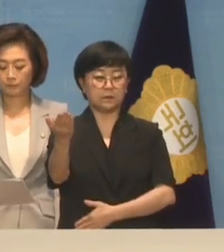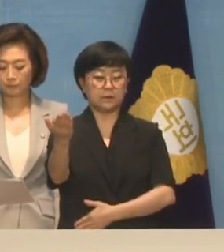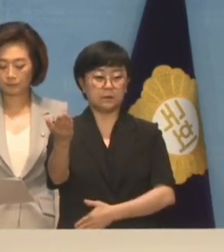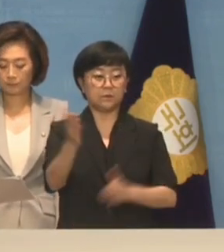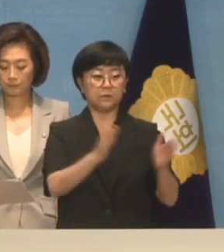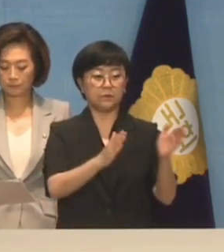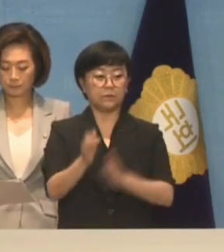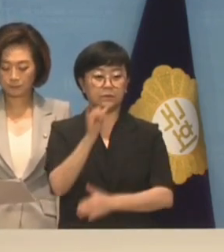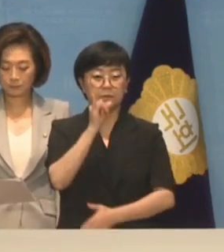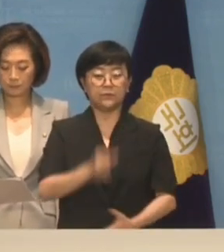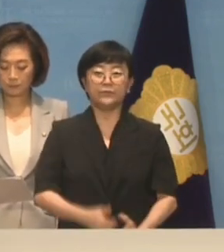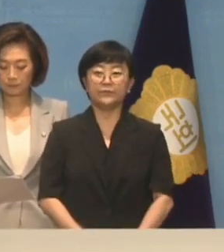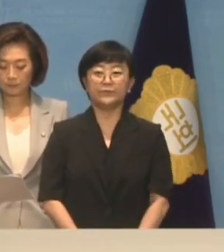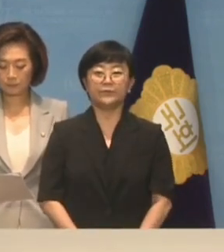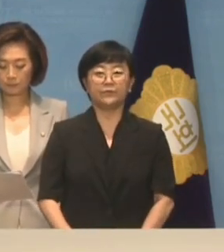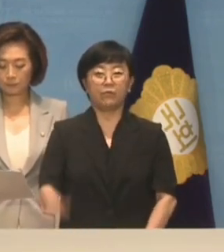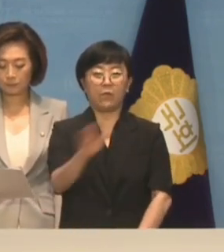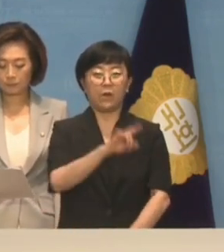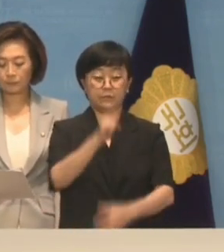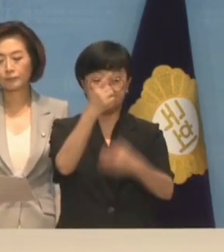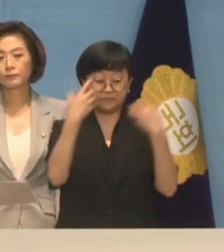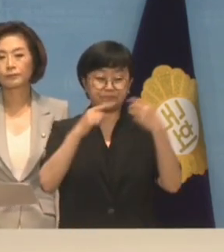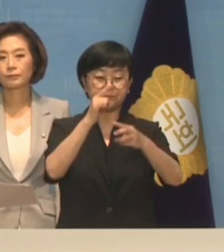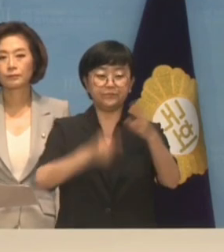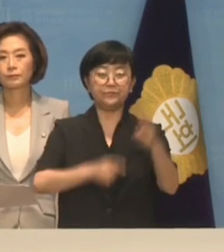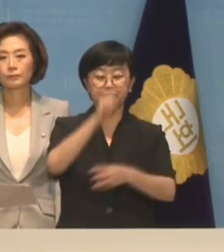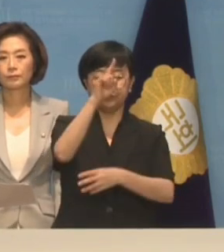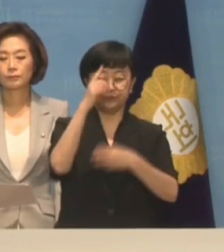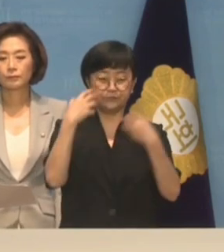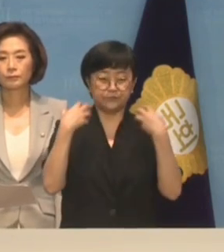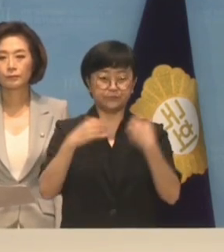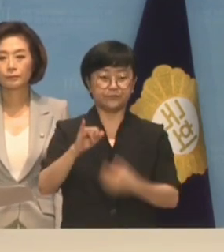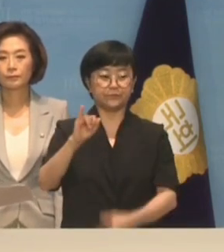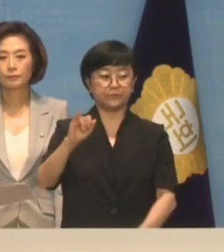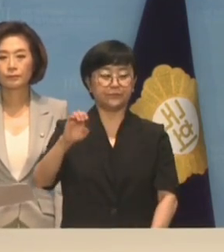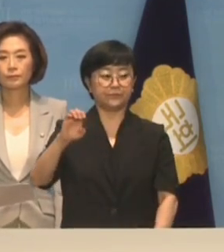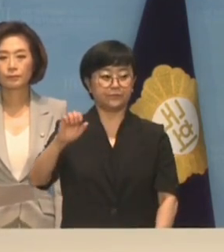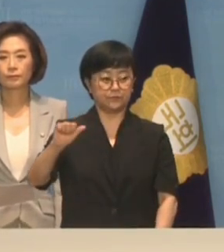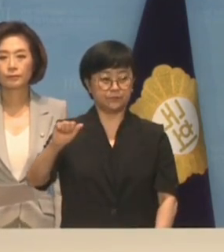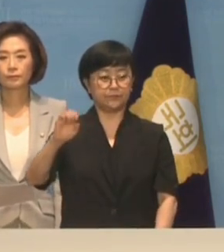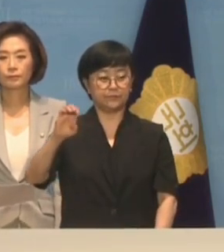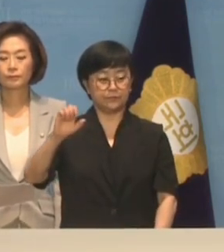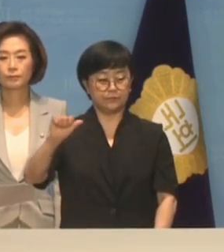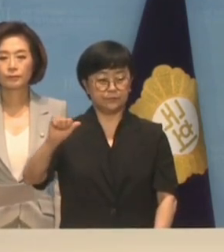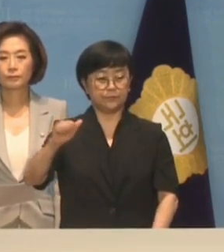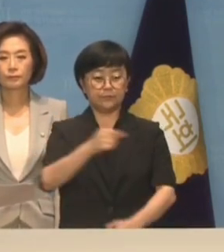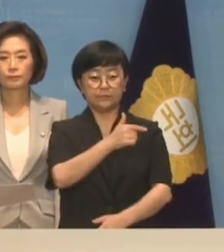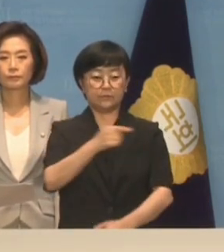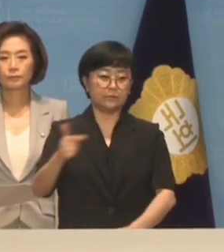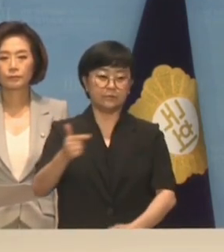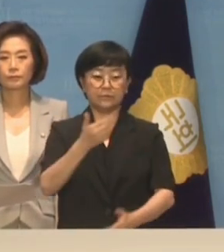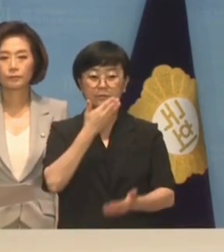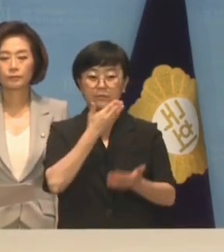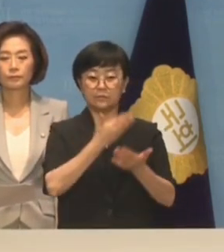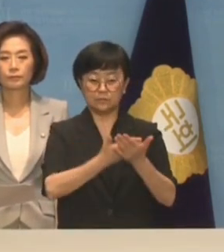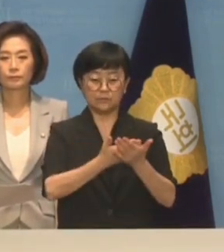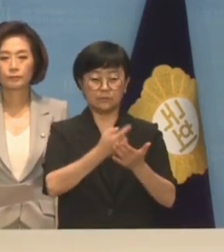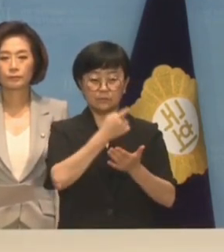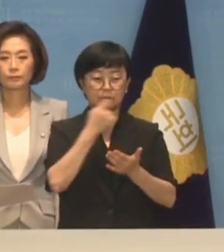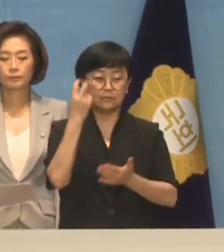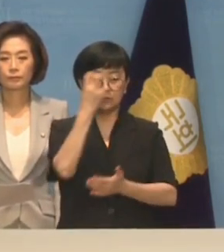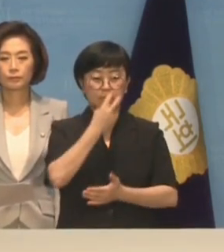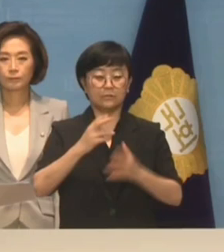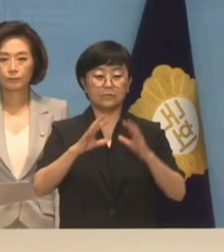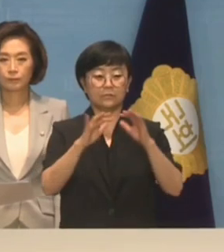합니다. 우리 정부, 윤석열 정부가 IAEA의 검증을 매우 중요한 것으로